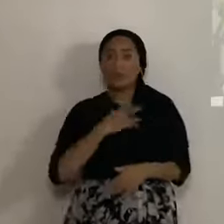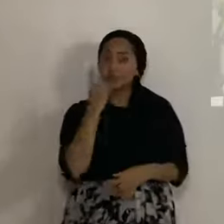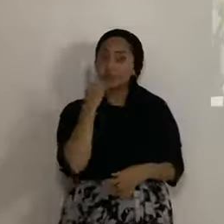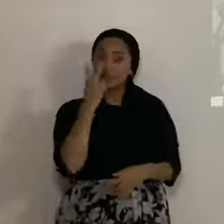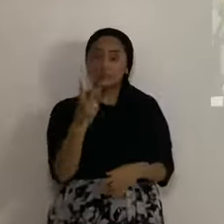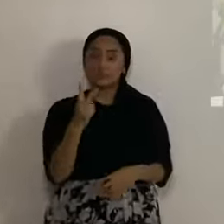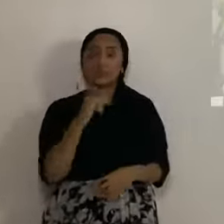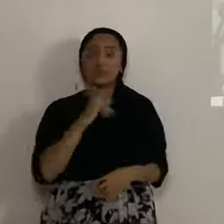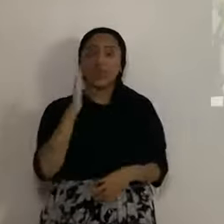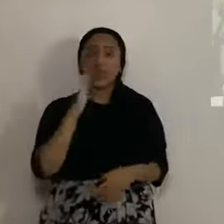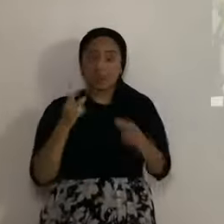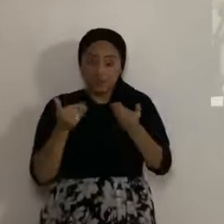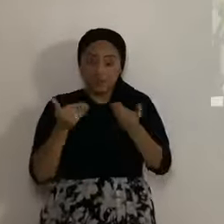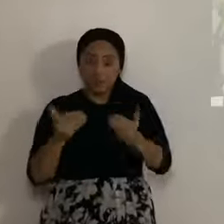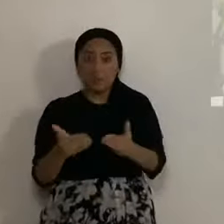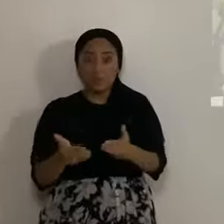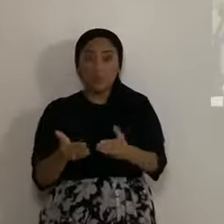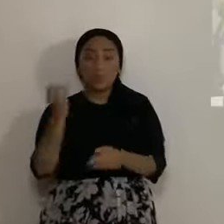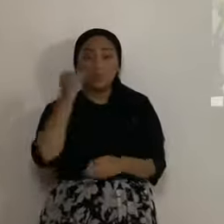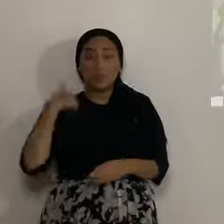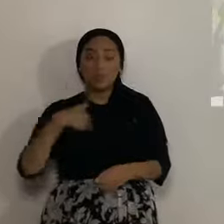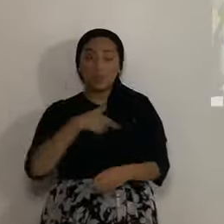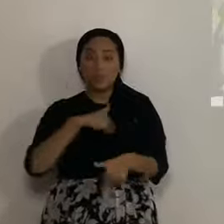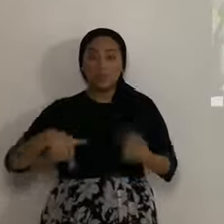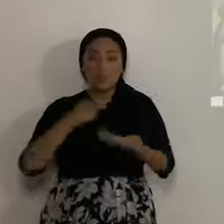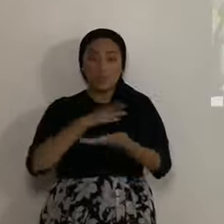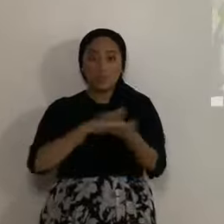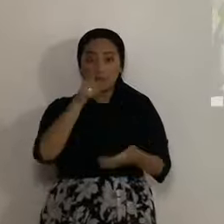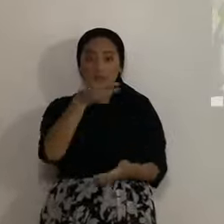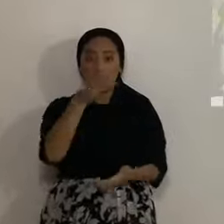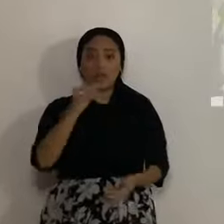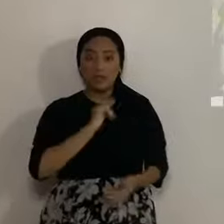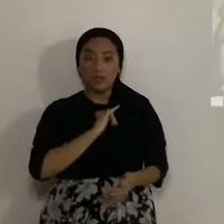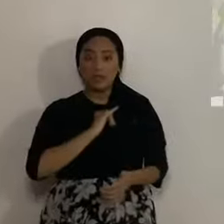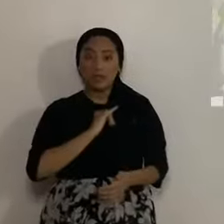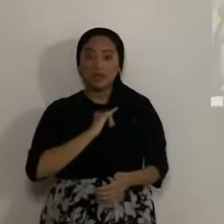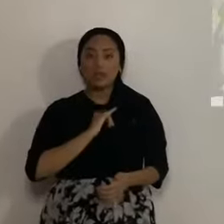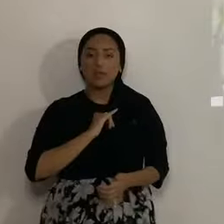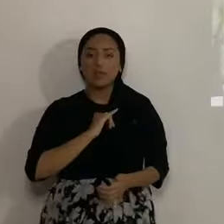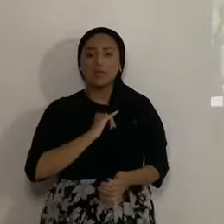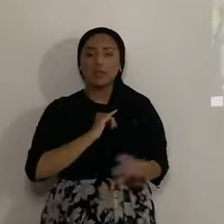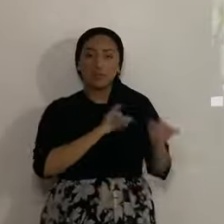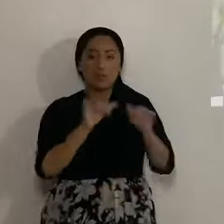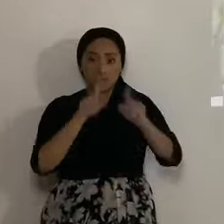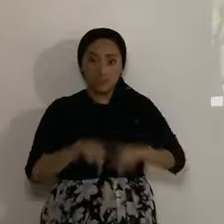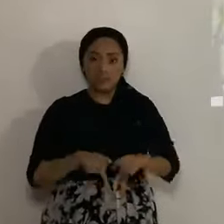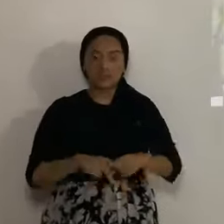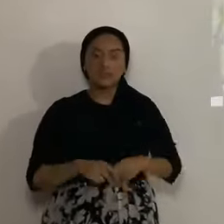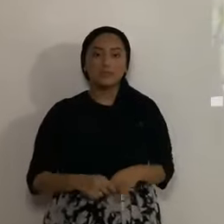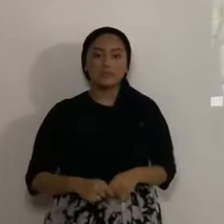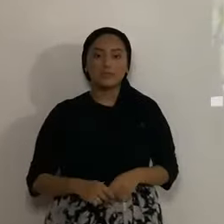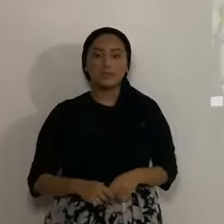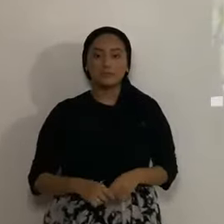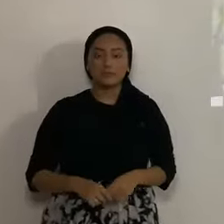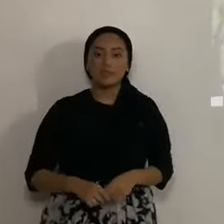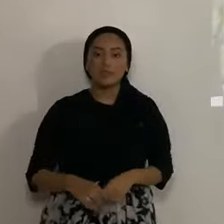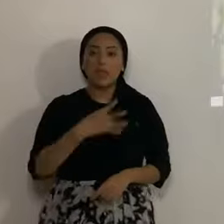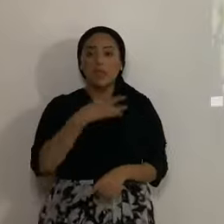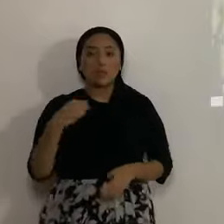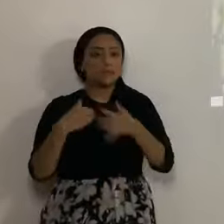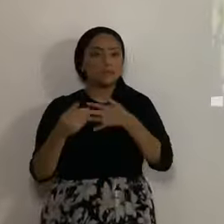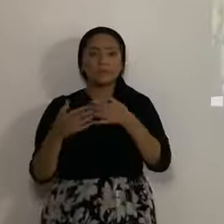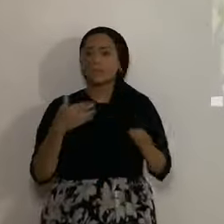yo voy a actuar si estamos en santidad tú y yo, estamos como esta persona, y entonces,